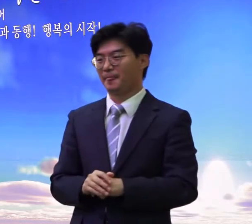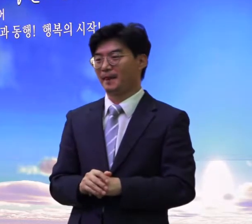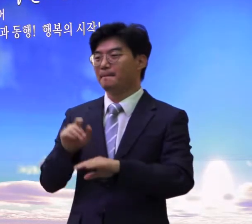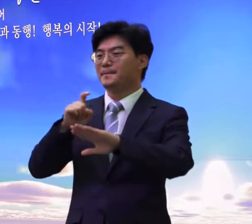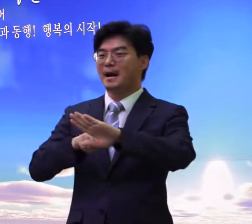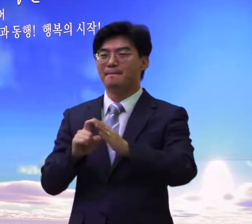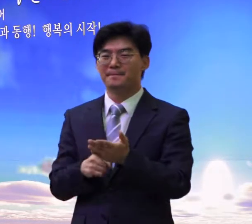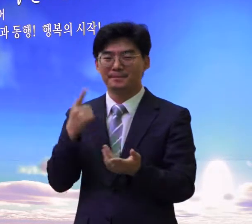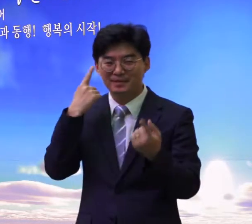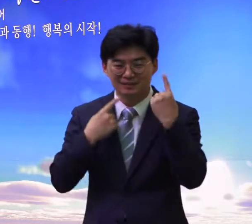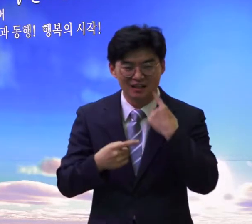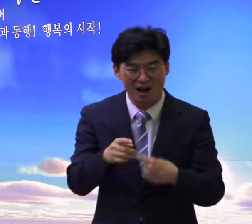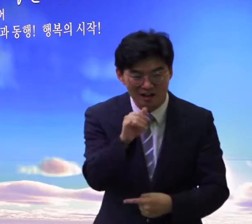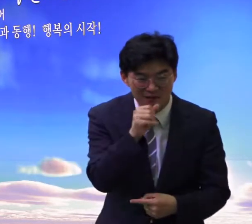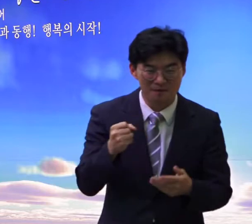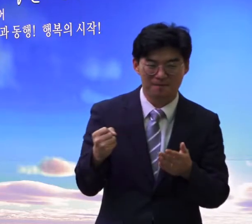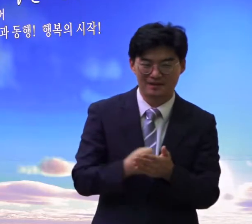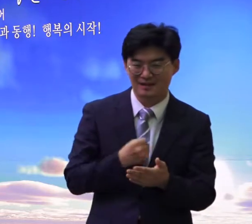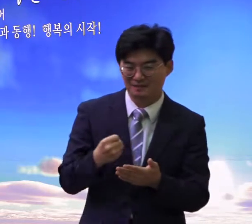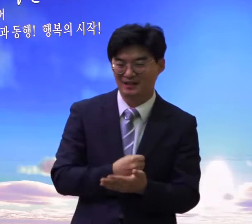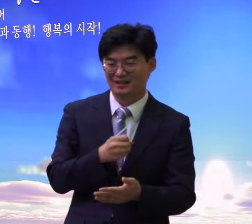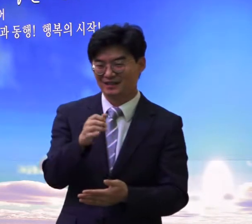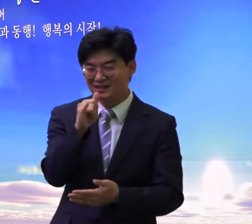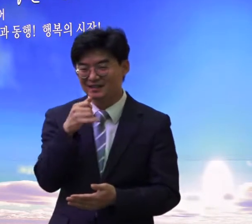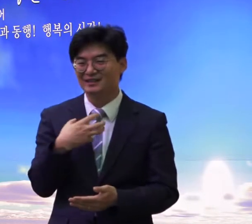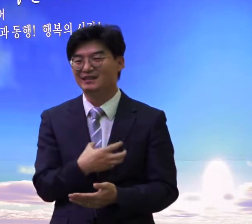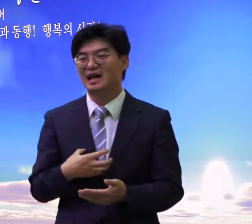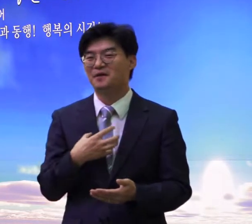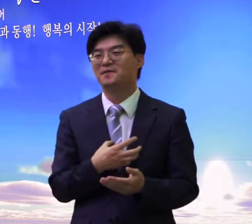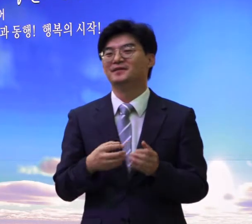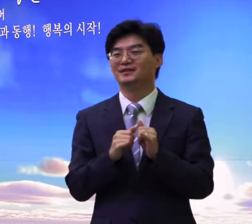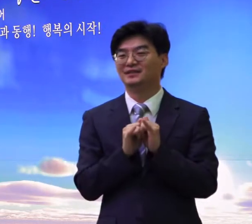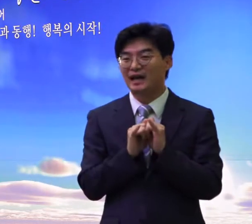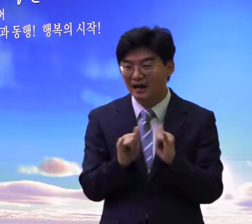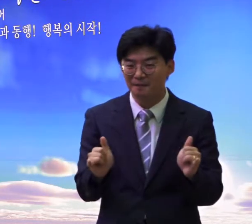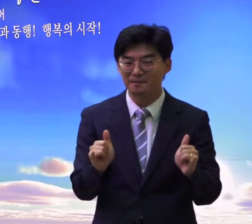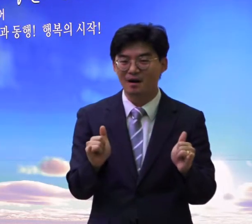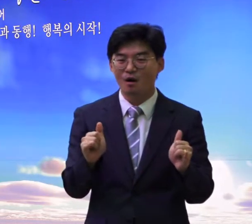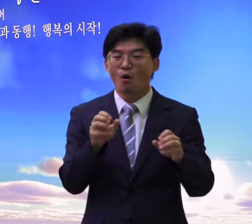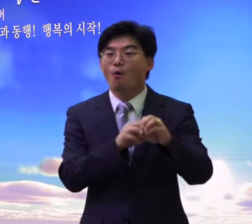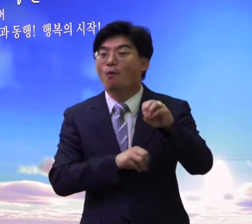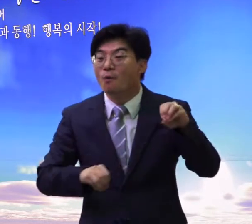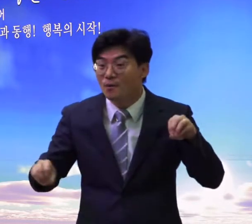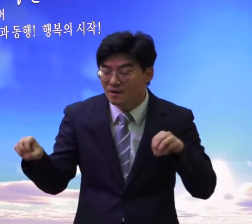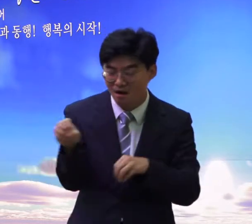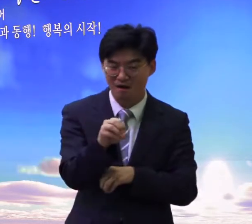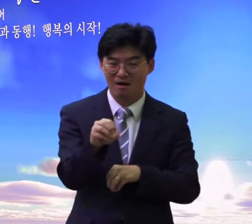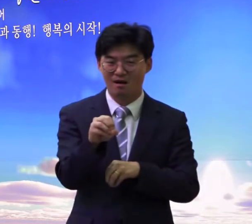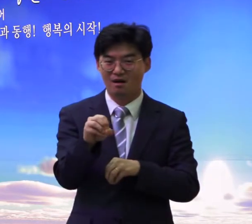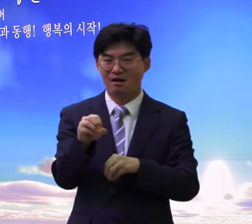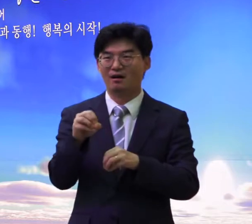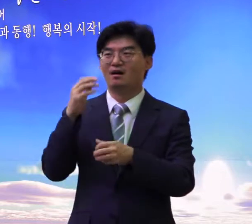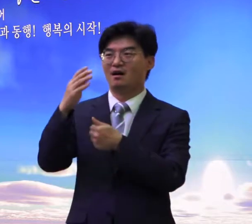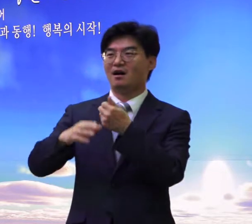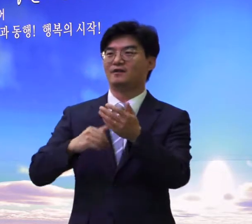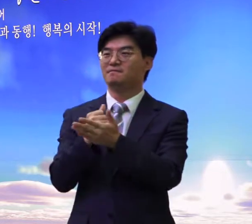마음의 모든 원통함이 있는 자, 그들이 위대한 하나님의 용사로 성장해 갔던 것입니다.